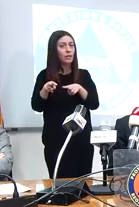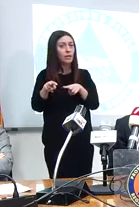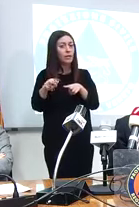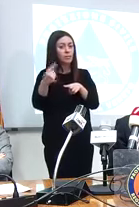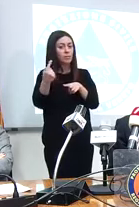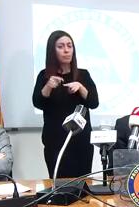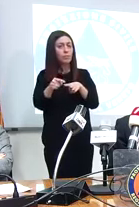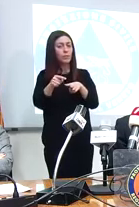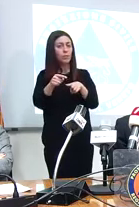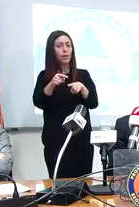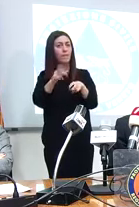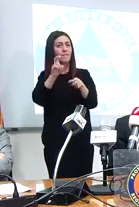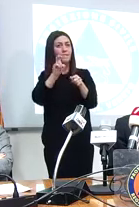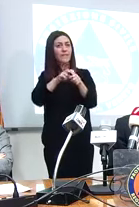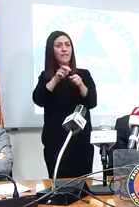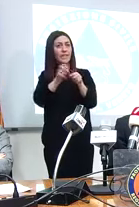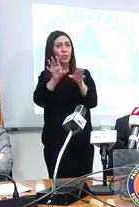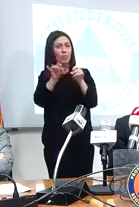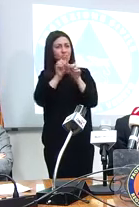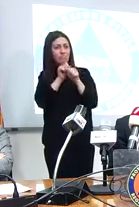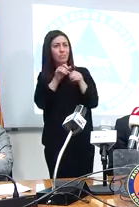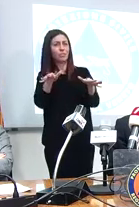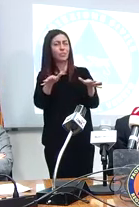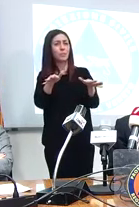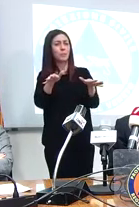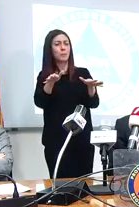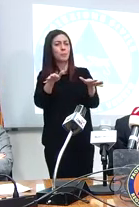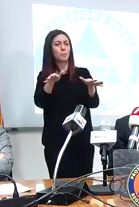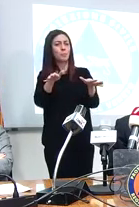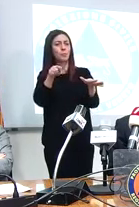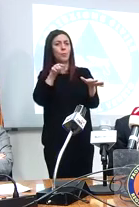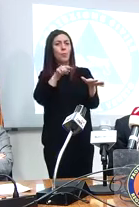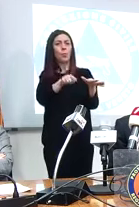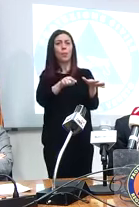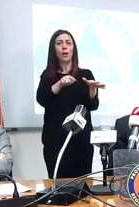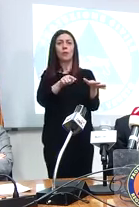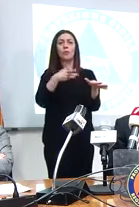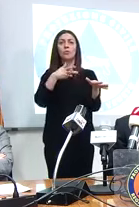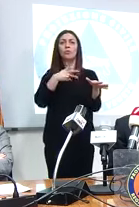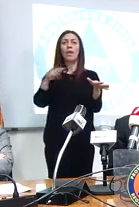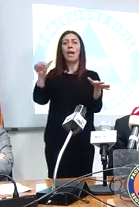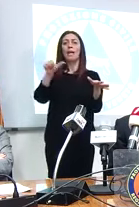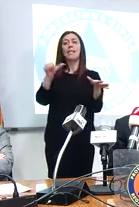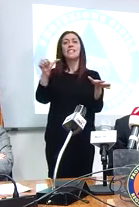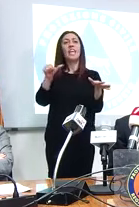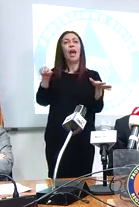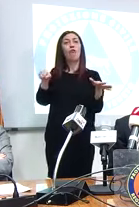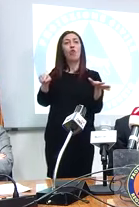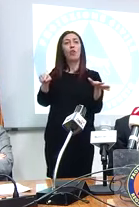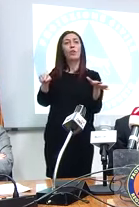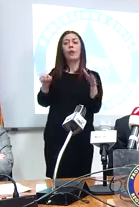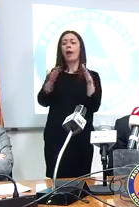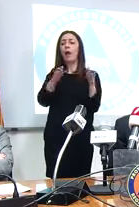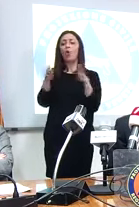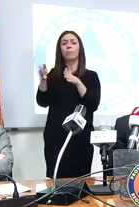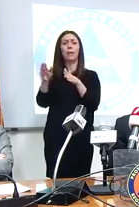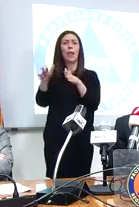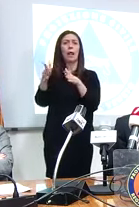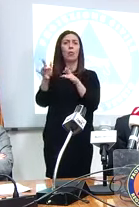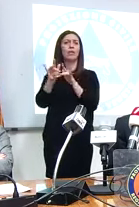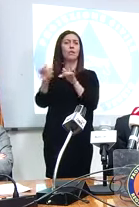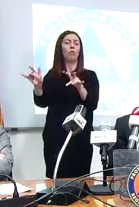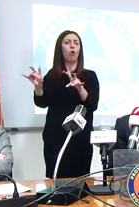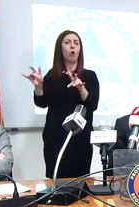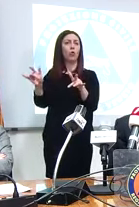se, siccome ci sono molti letti liberi a Schiavonia, che senso ha fare metà Covid hospital Schiavonia e metà Cittadella?